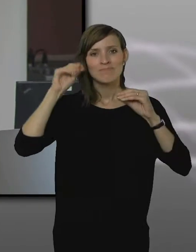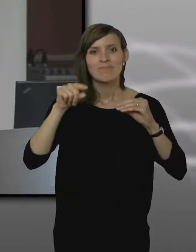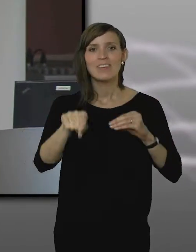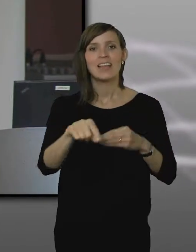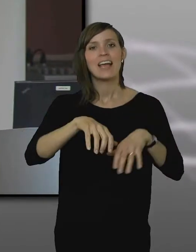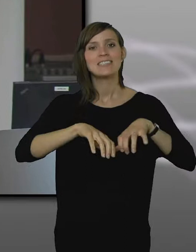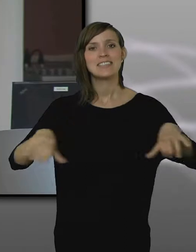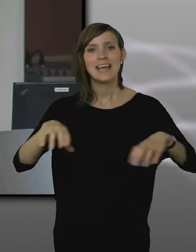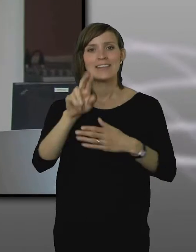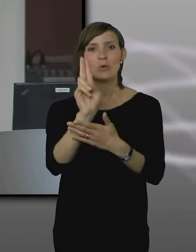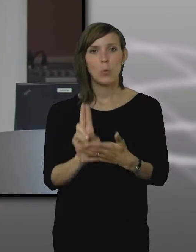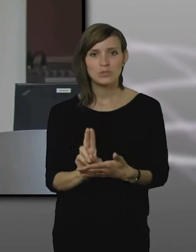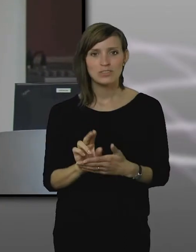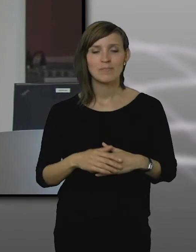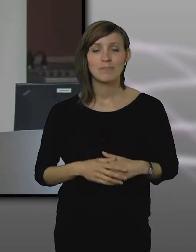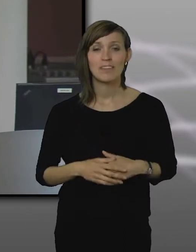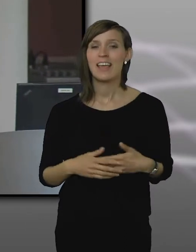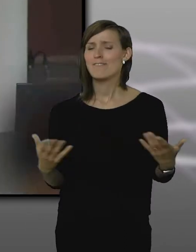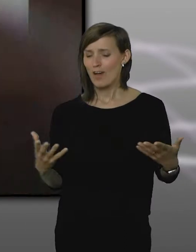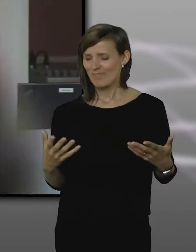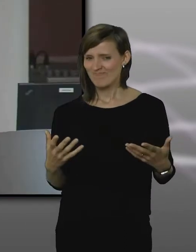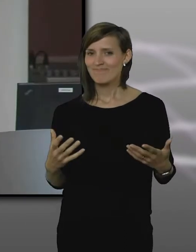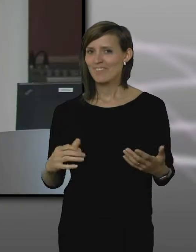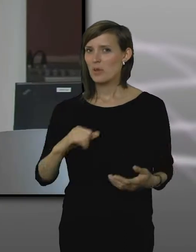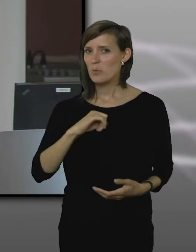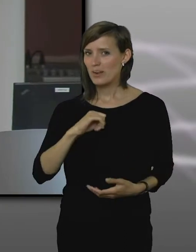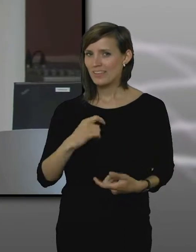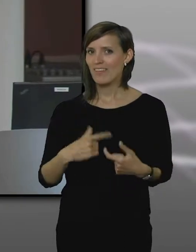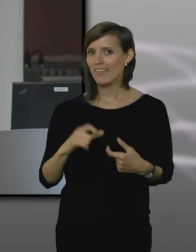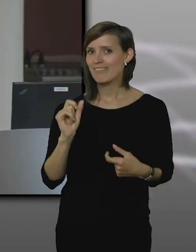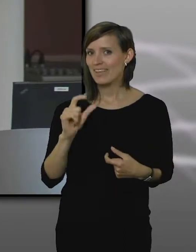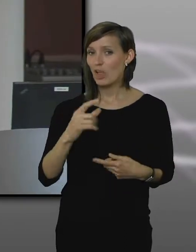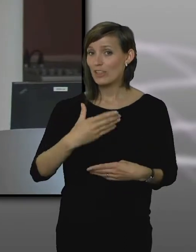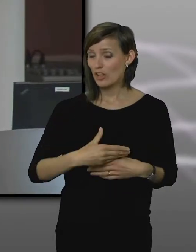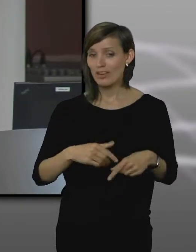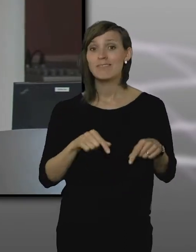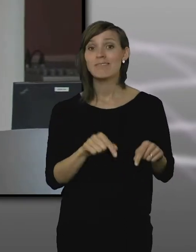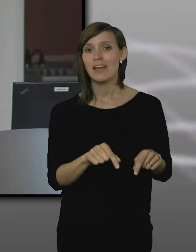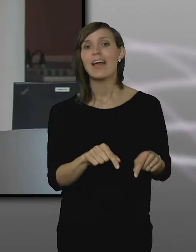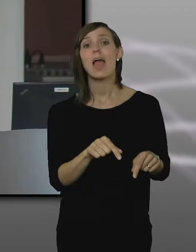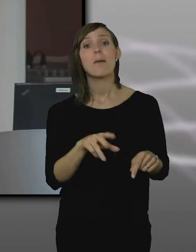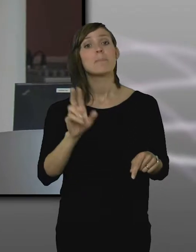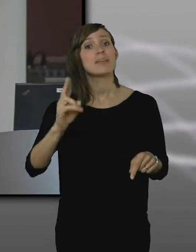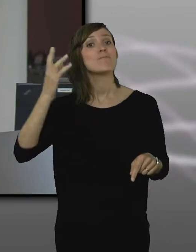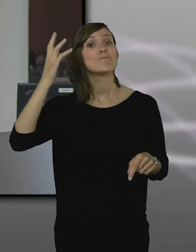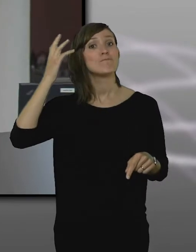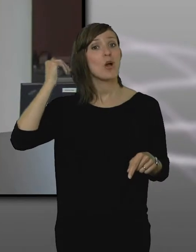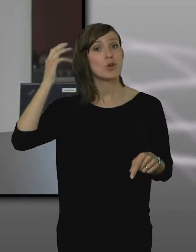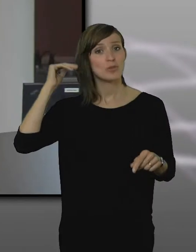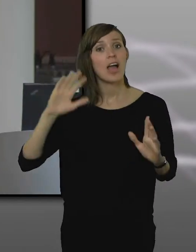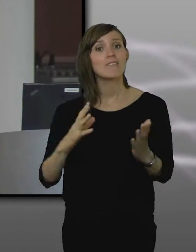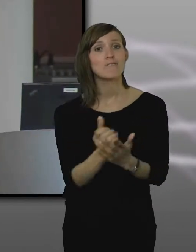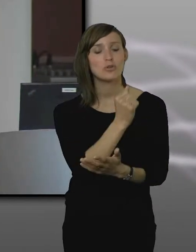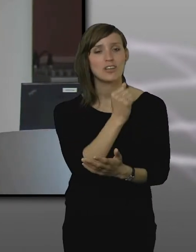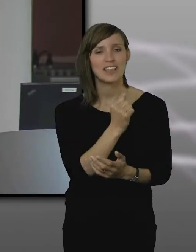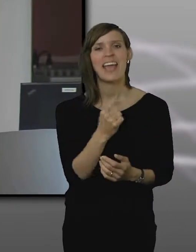Det som vi tycker är extra roligt med Digitalteatern här idag, det är att det är en av våra tidigare vinnare som alltså är en av de 22 som Göran visade i